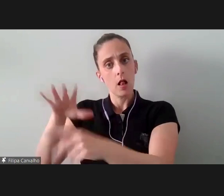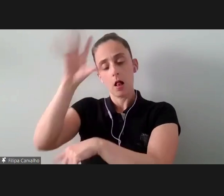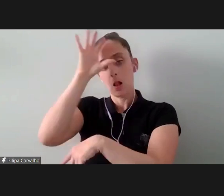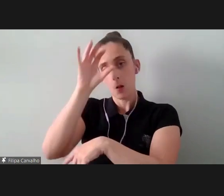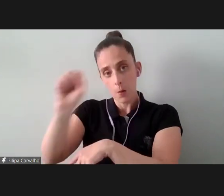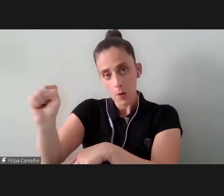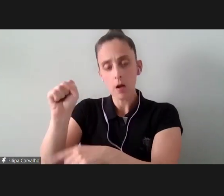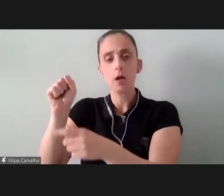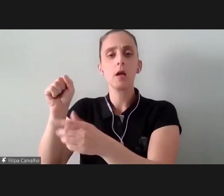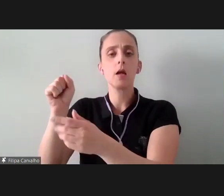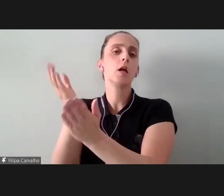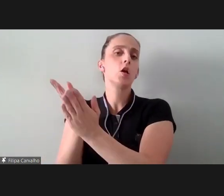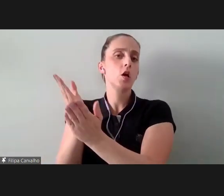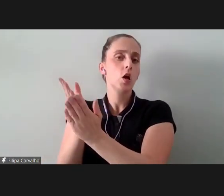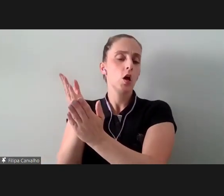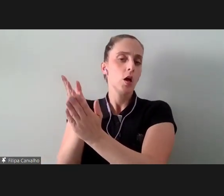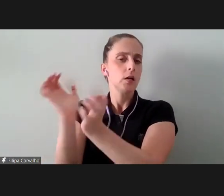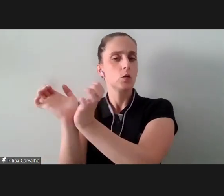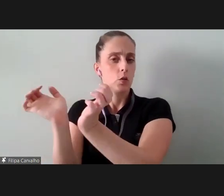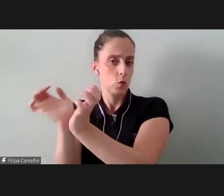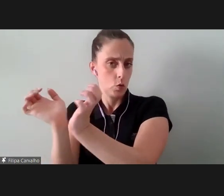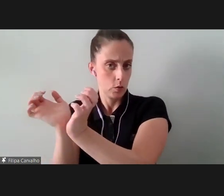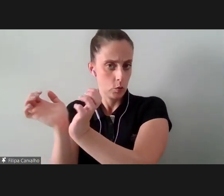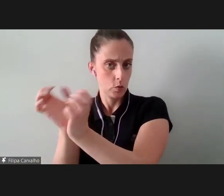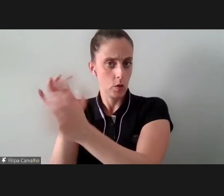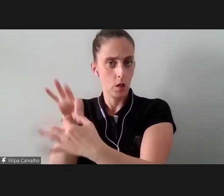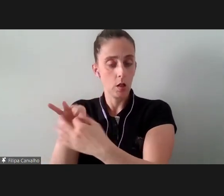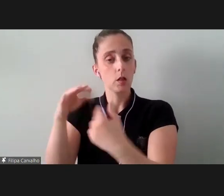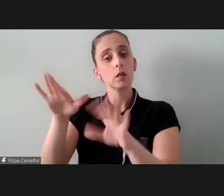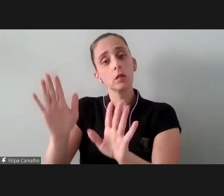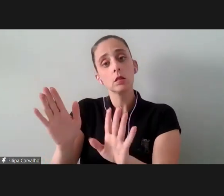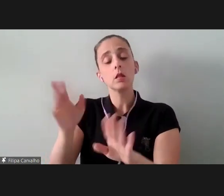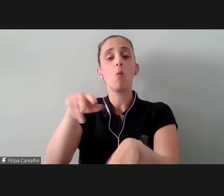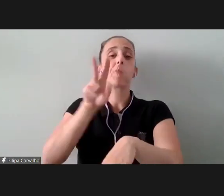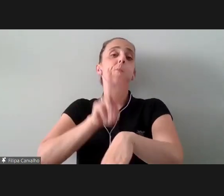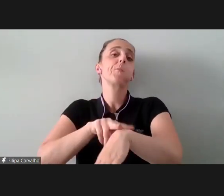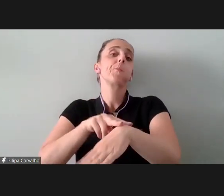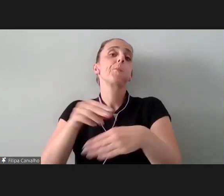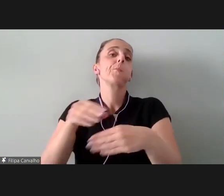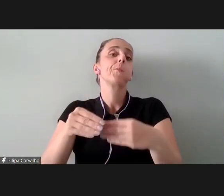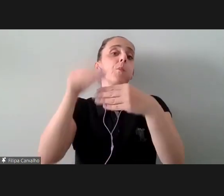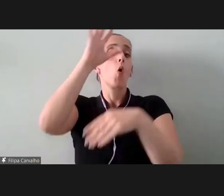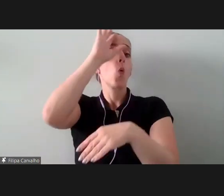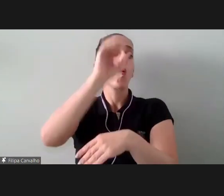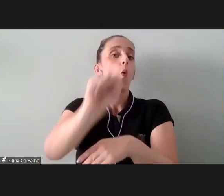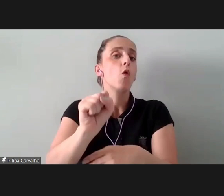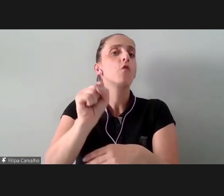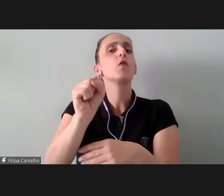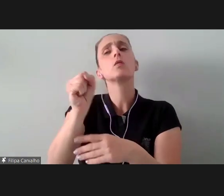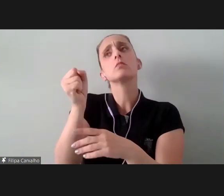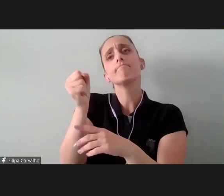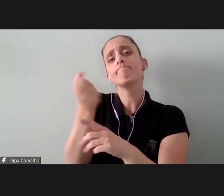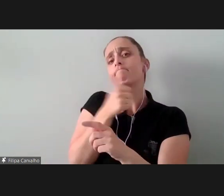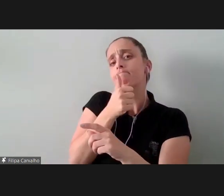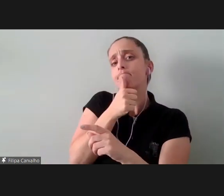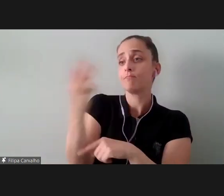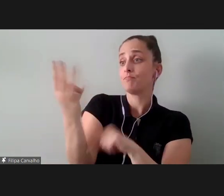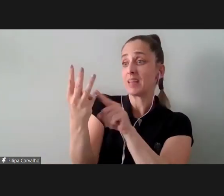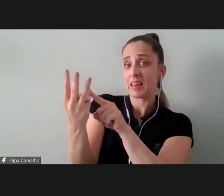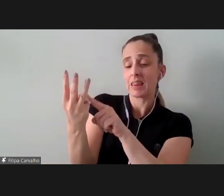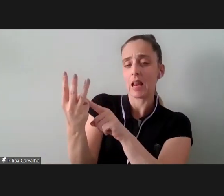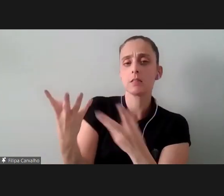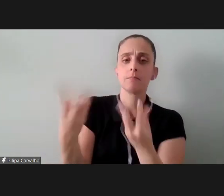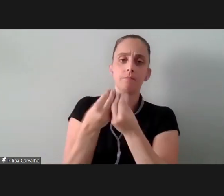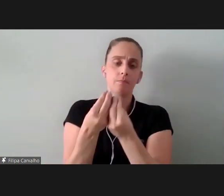Trabalho e Segurança Social. Então, o Executivo entendeu, em 2019, o governo de Angola fundir essas três escolas que deu origem à